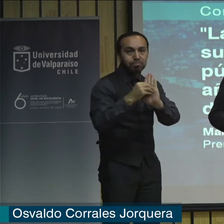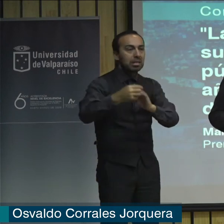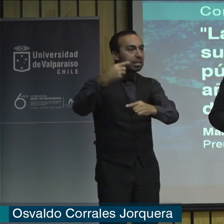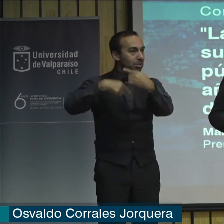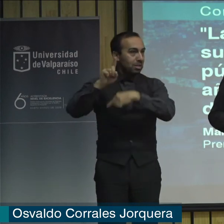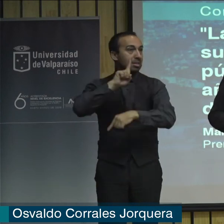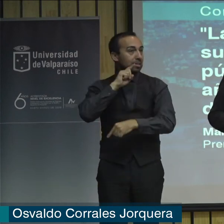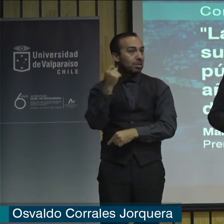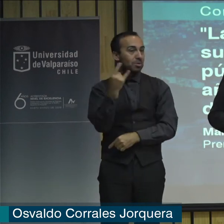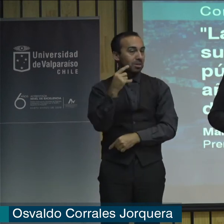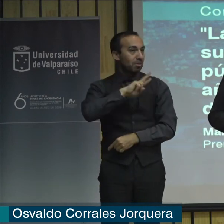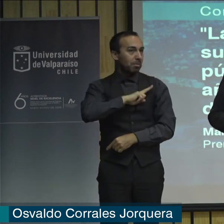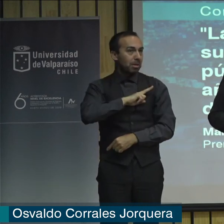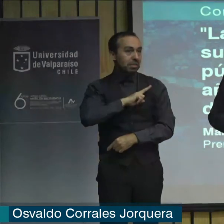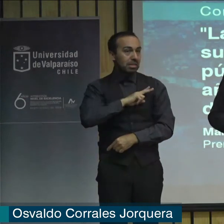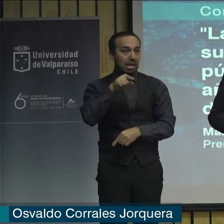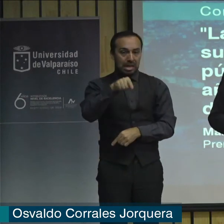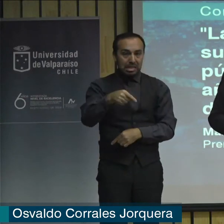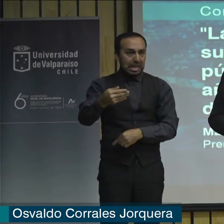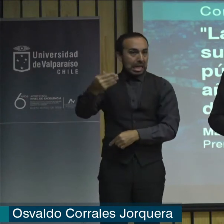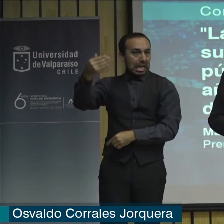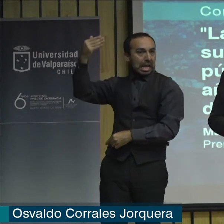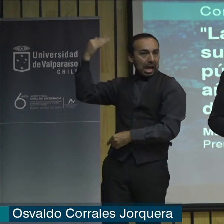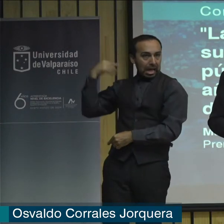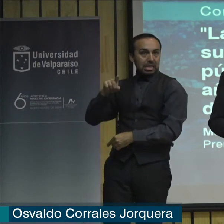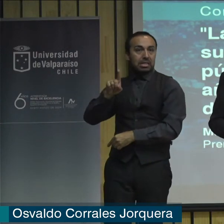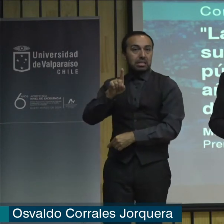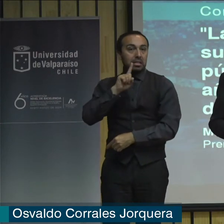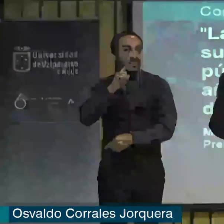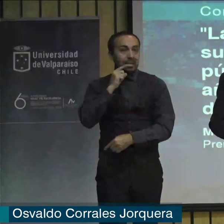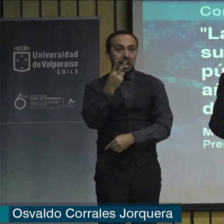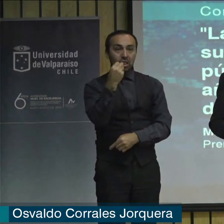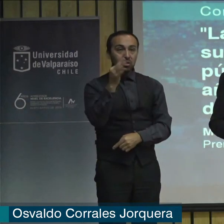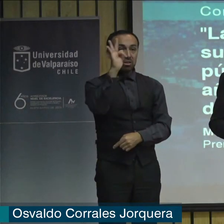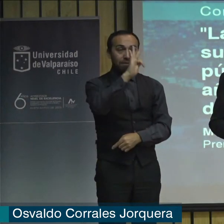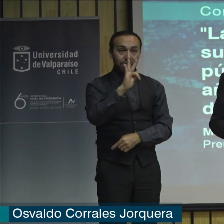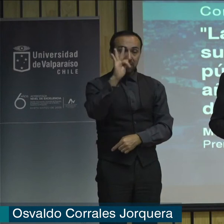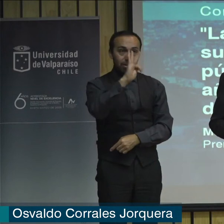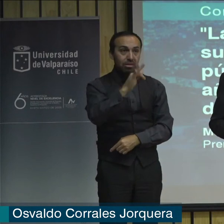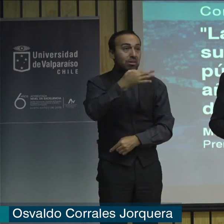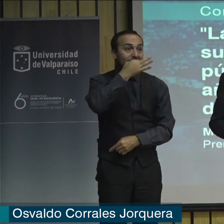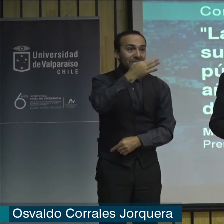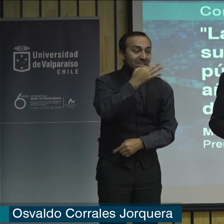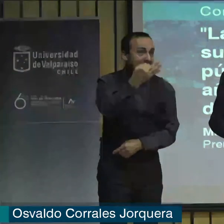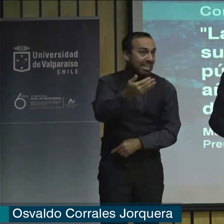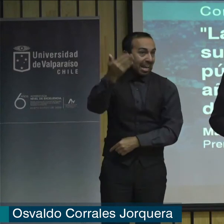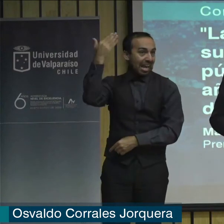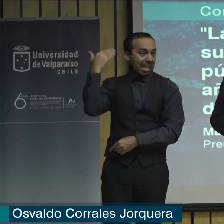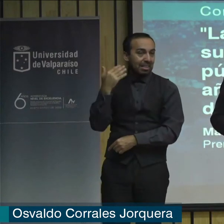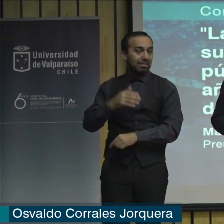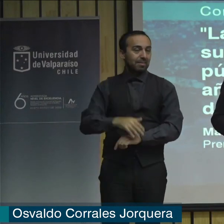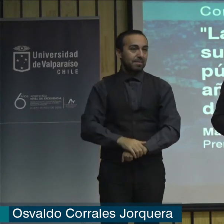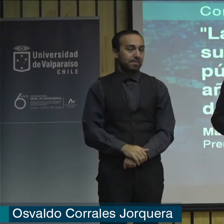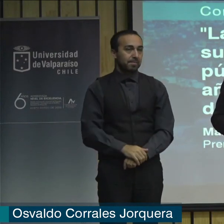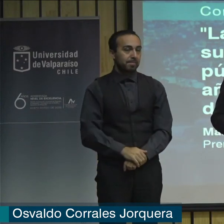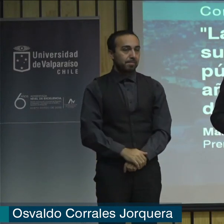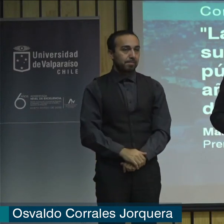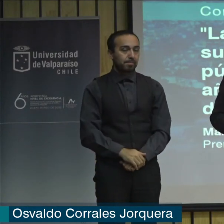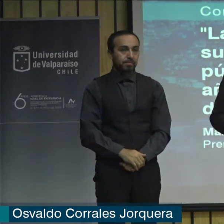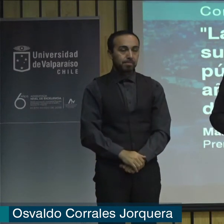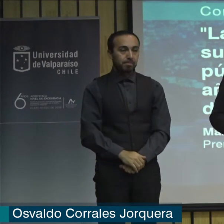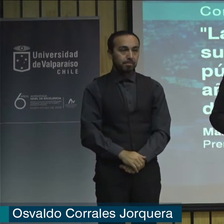aquella que es anterior sin duda a aquel 12 de febrero al que me referí al inicio de mis palabras